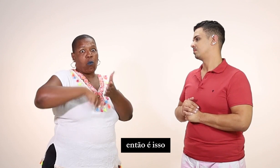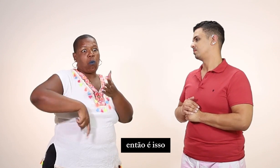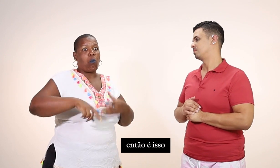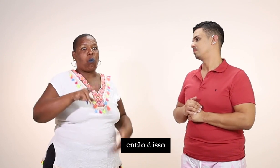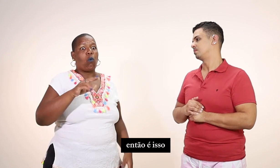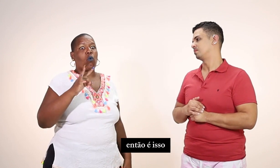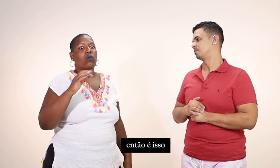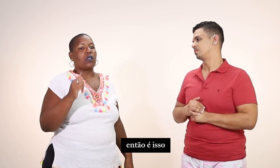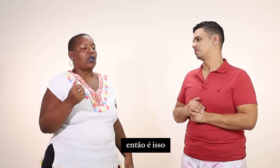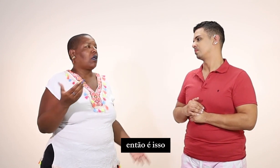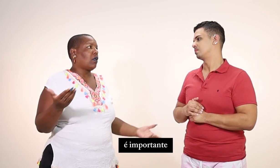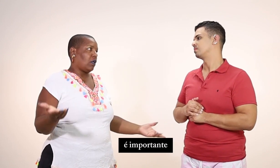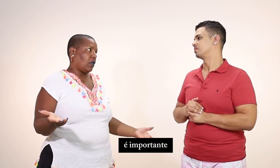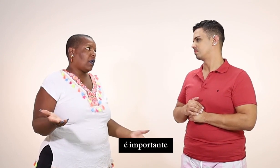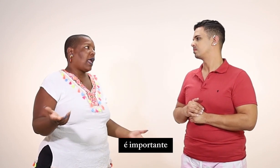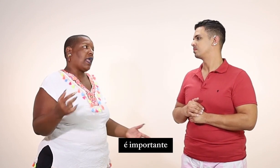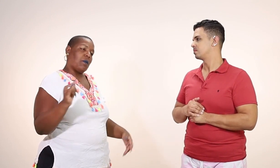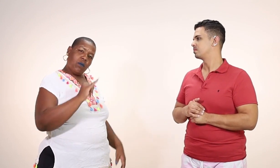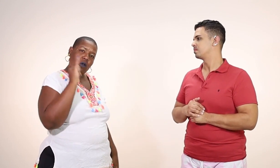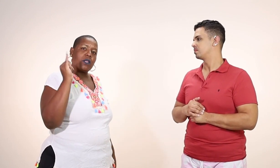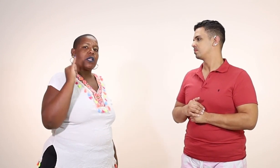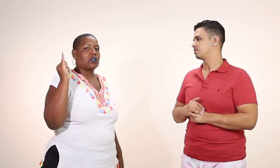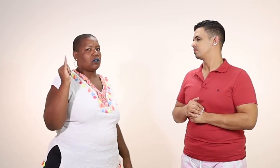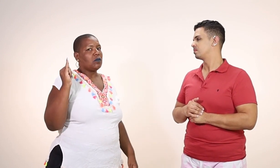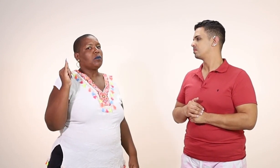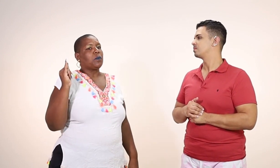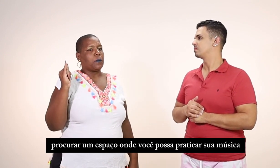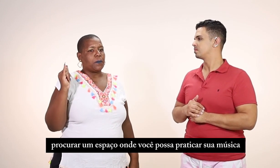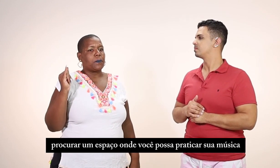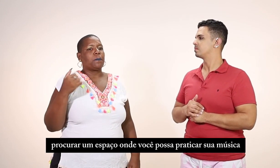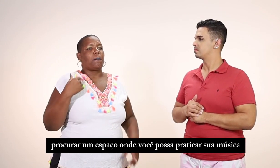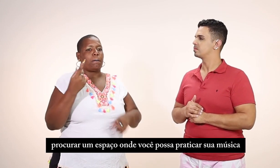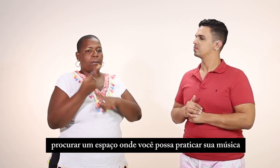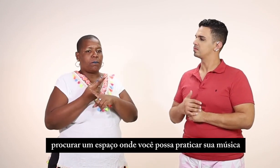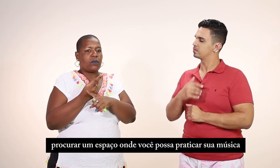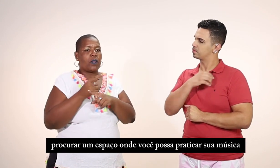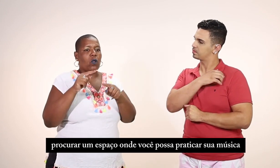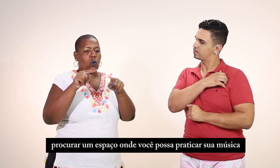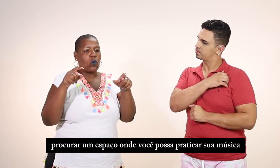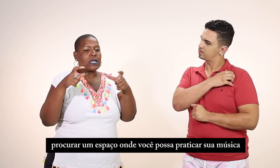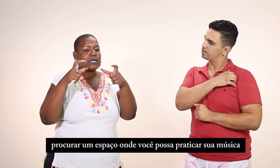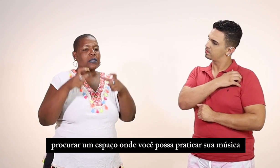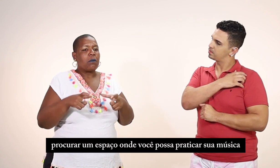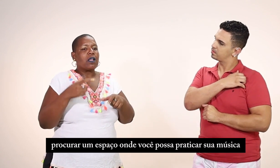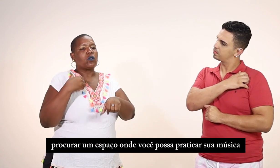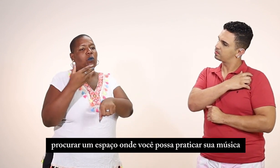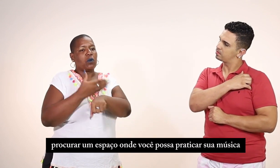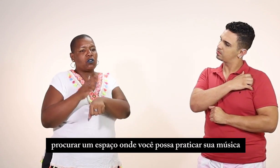Então, isso é importante, né? Você procurar um espaço onde você possa praticar a sua